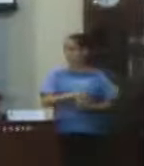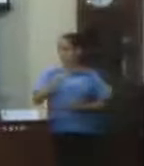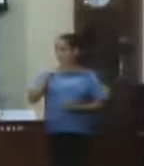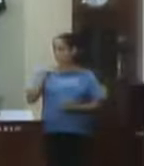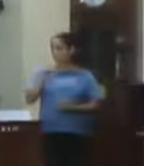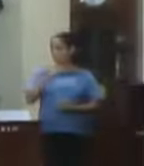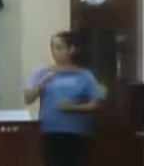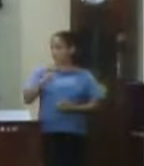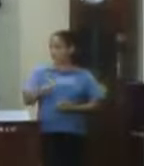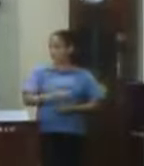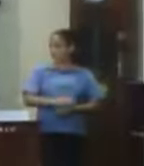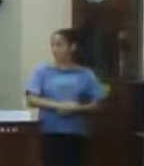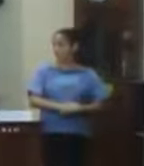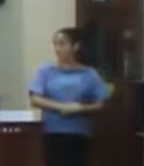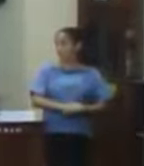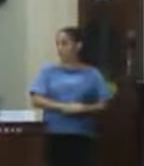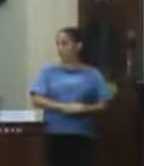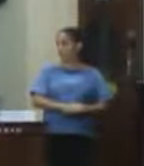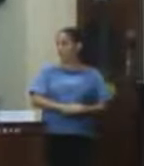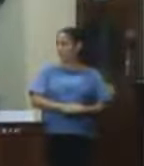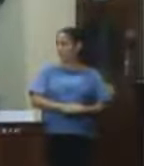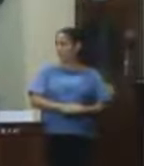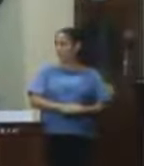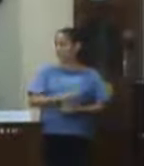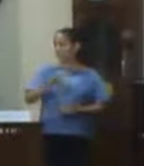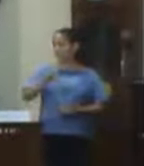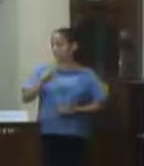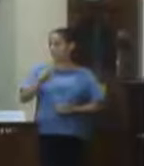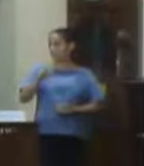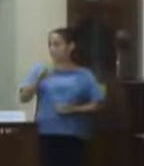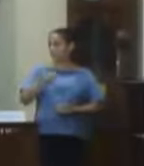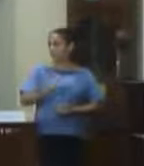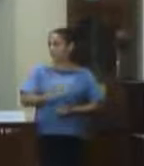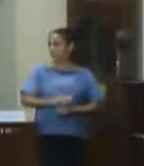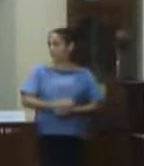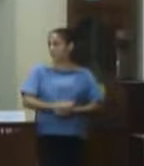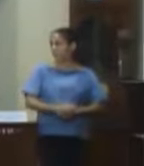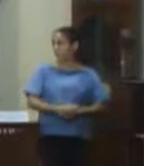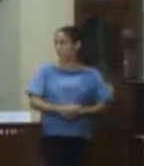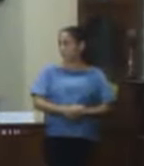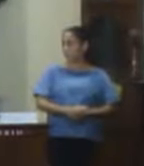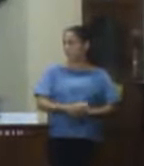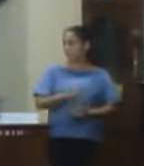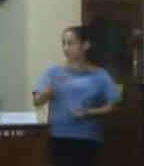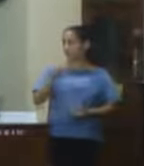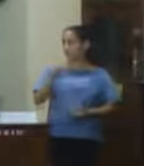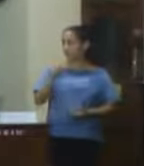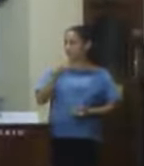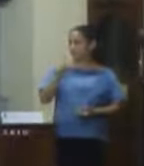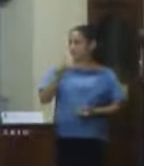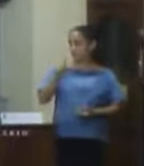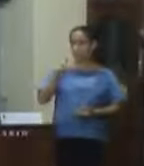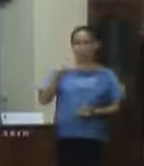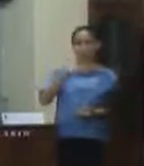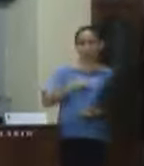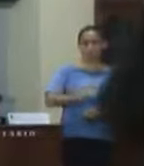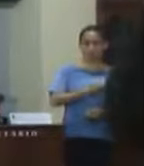Rafael de Oliveira Tavares. Saulo de Tarso. Silvio Rogério.